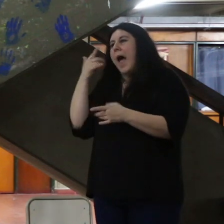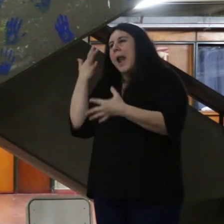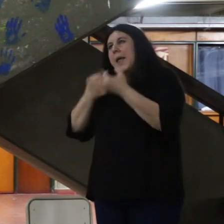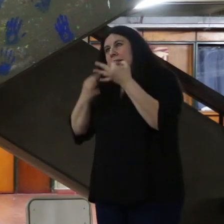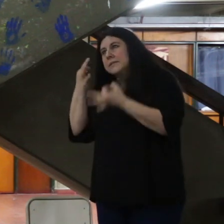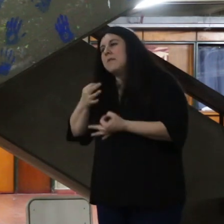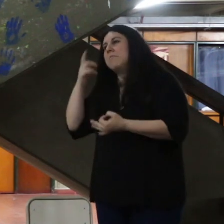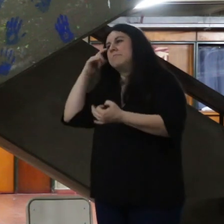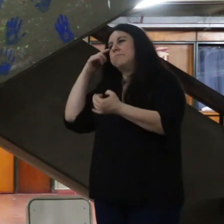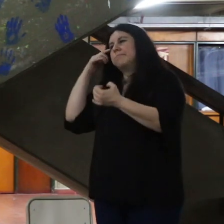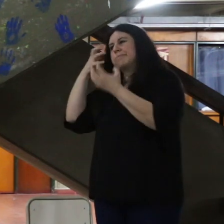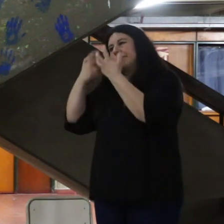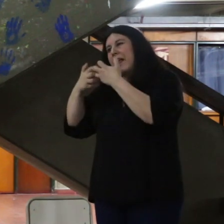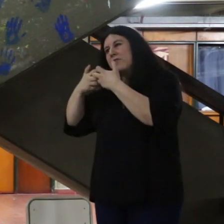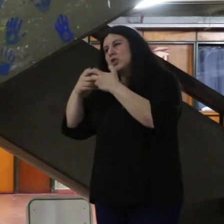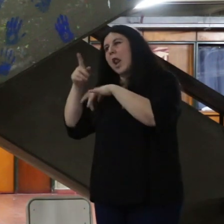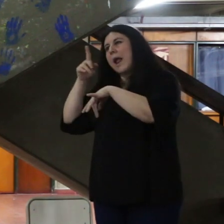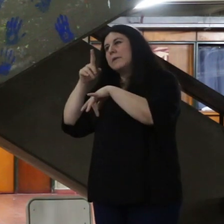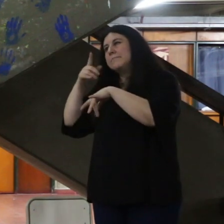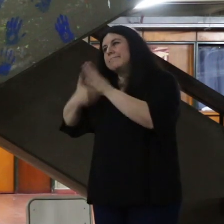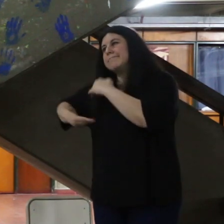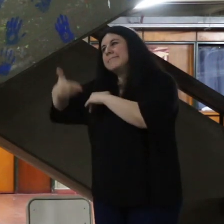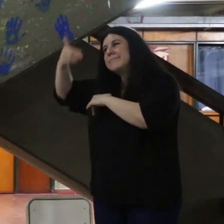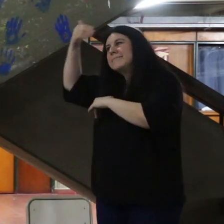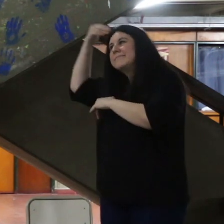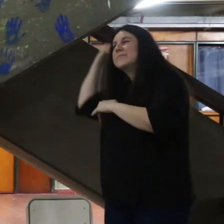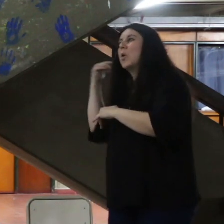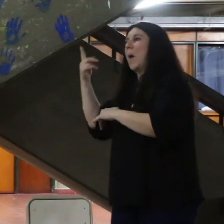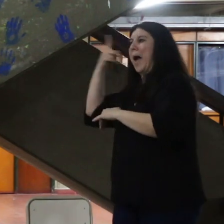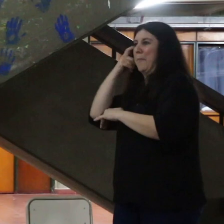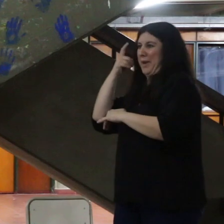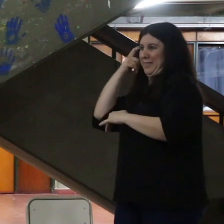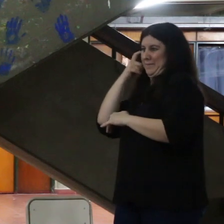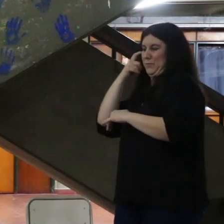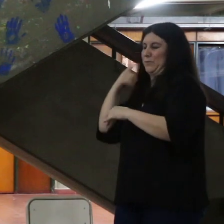ya ustedes fueron haciendo.